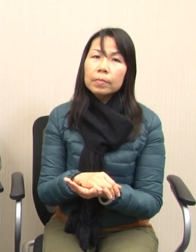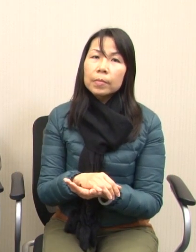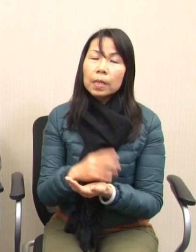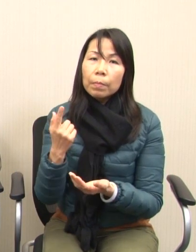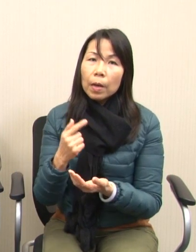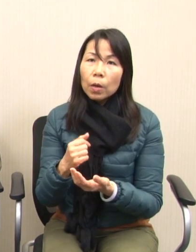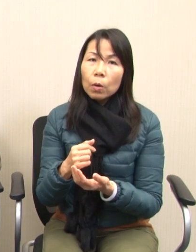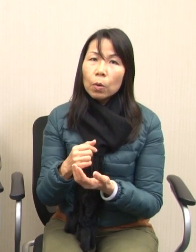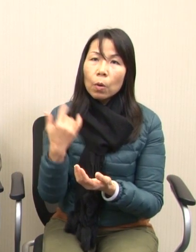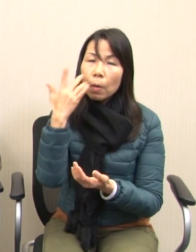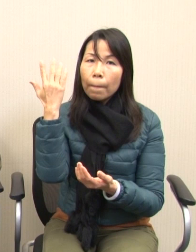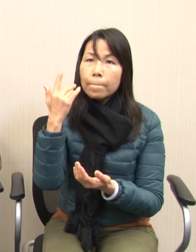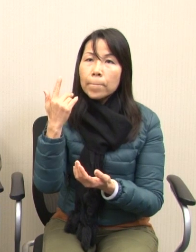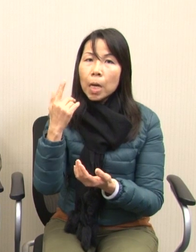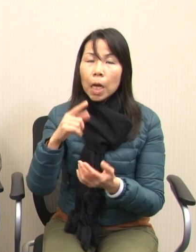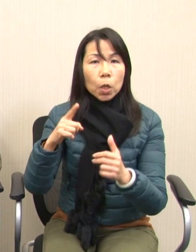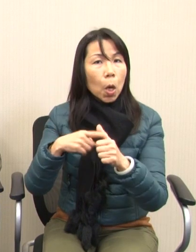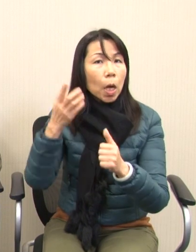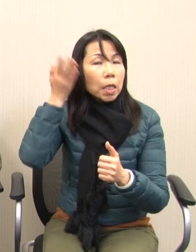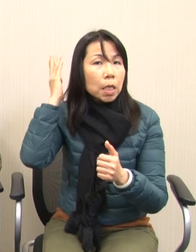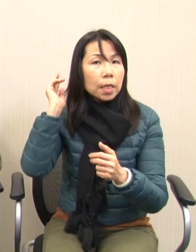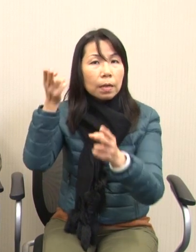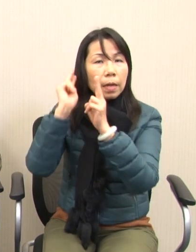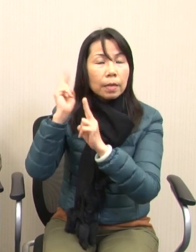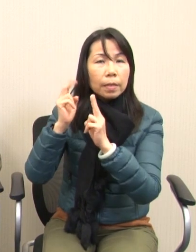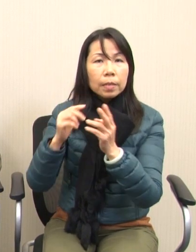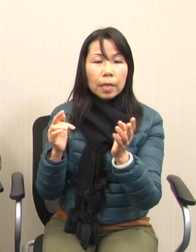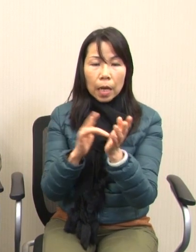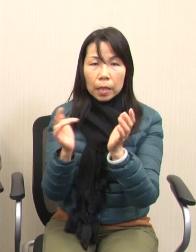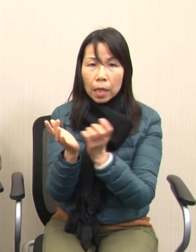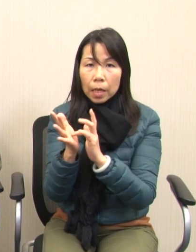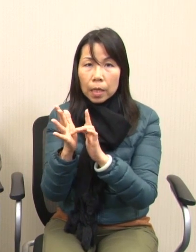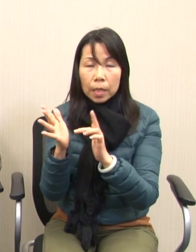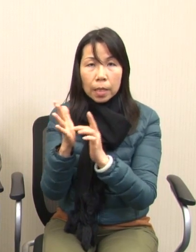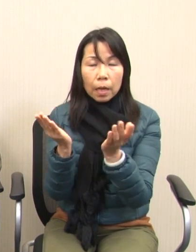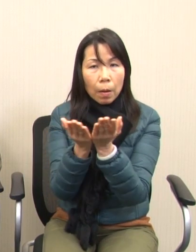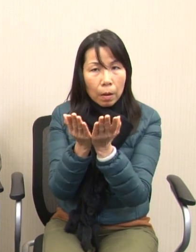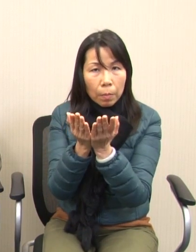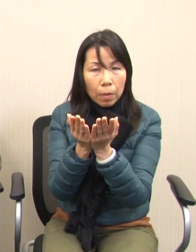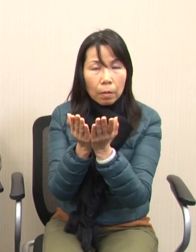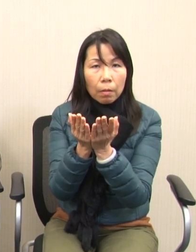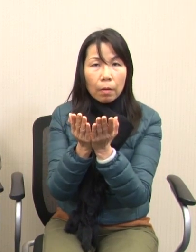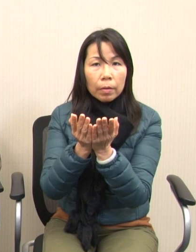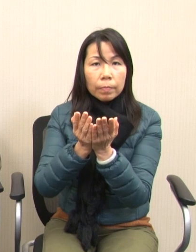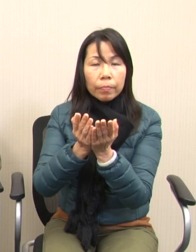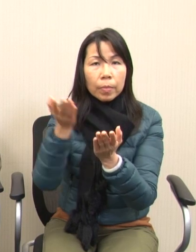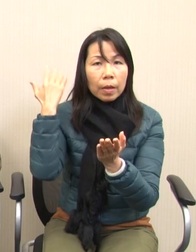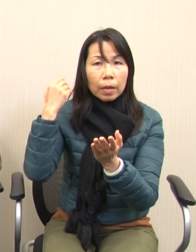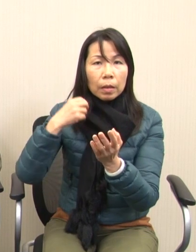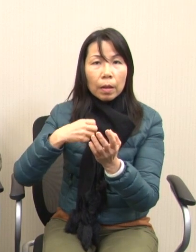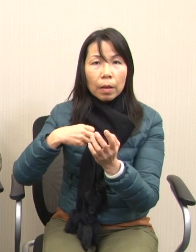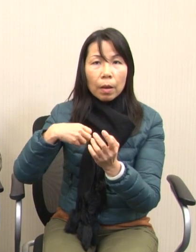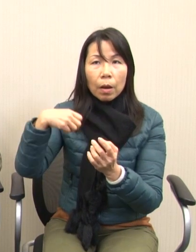咧？摩西係。除了呢個施洗約翰之，即係施洗約翰最近耶穌